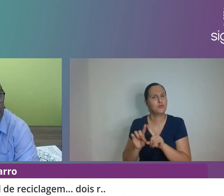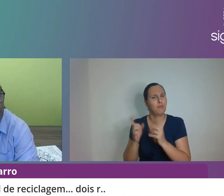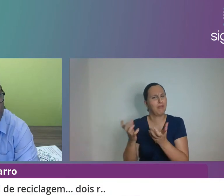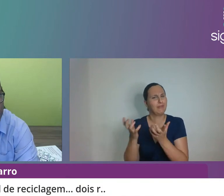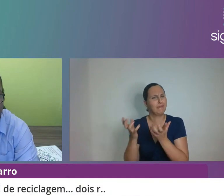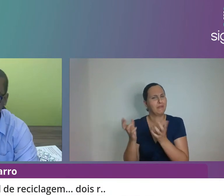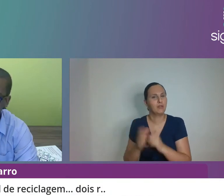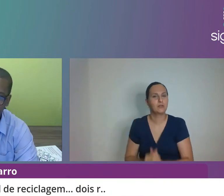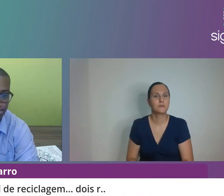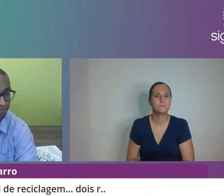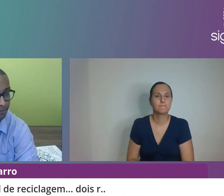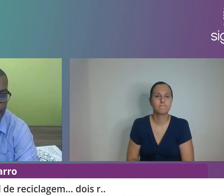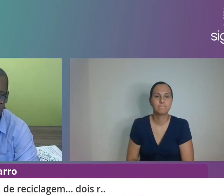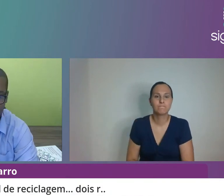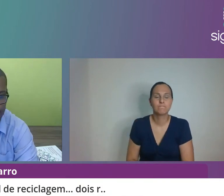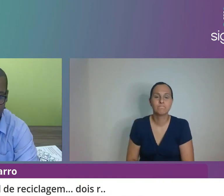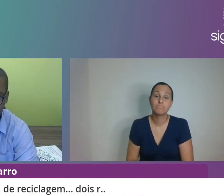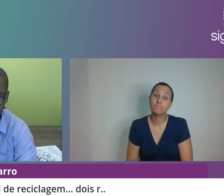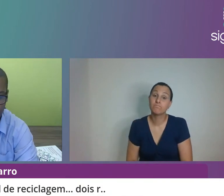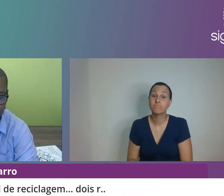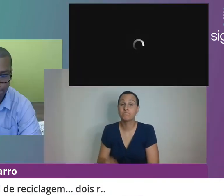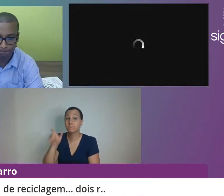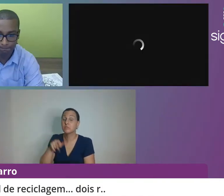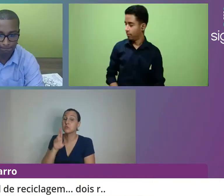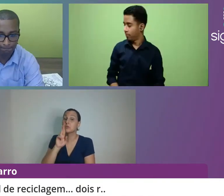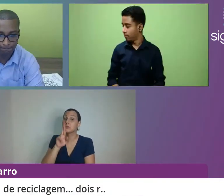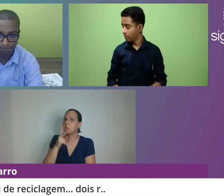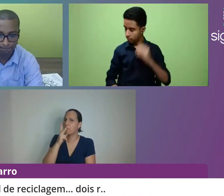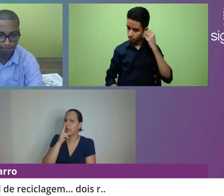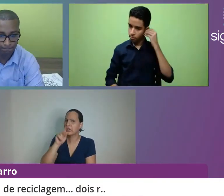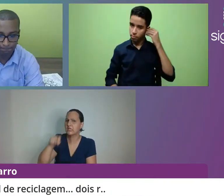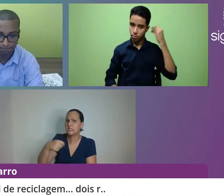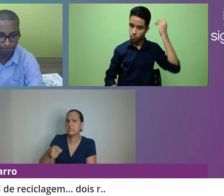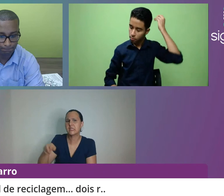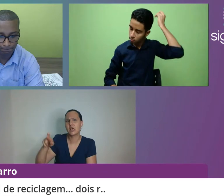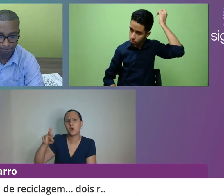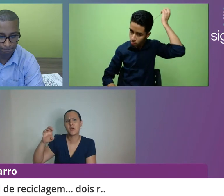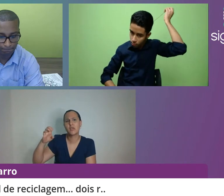de reciclagem. Não é reciclagem.